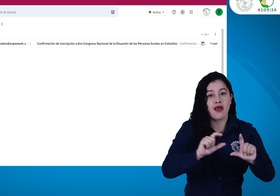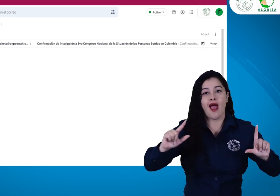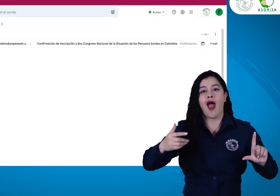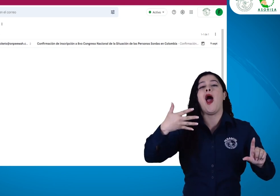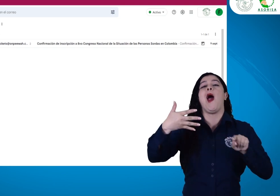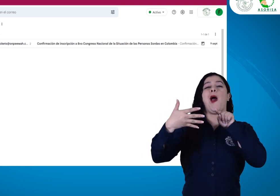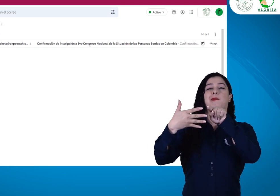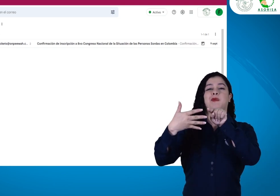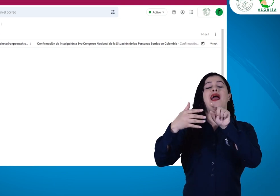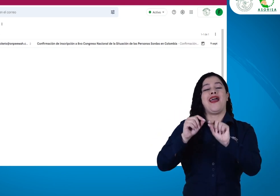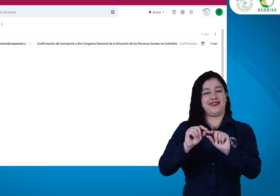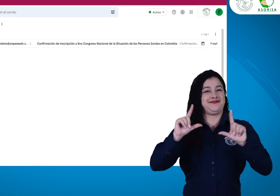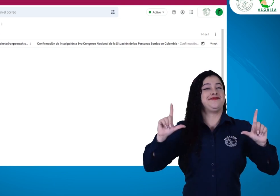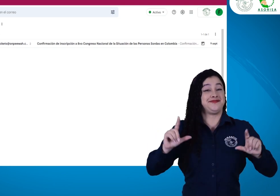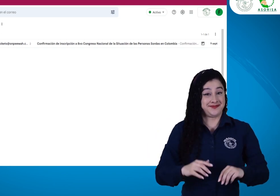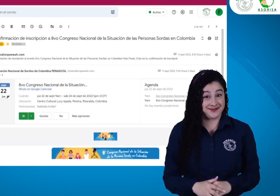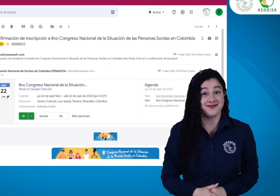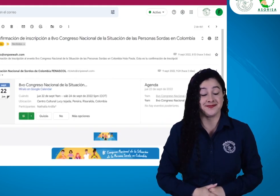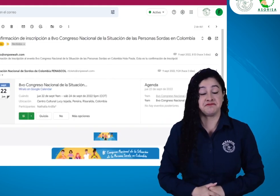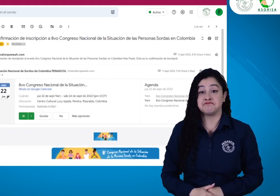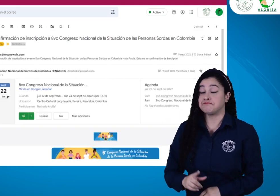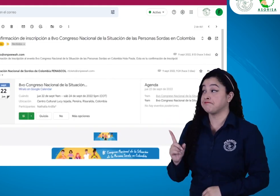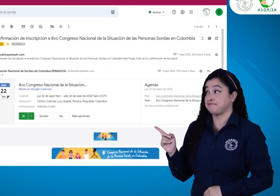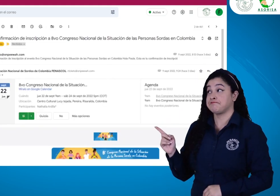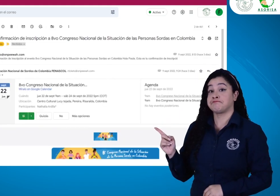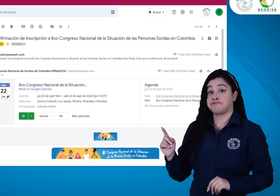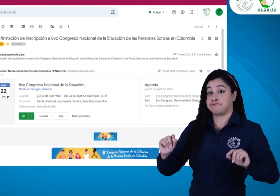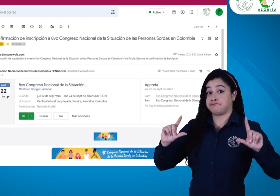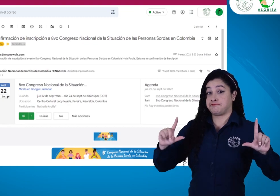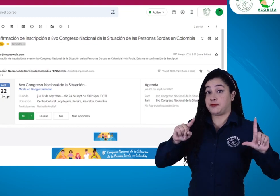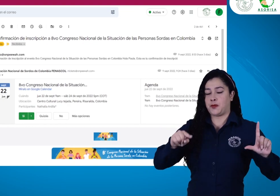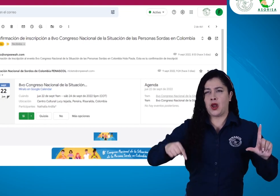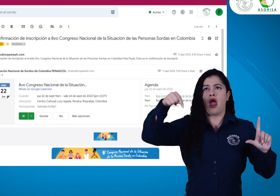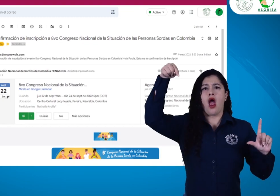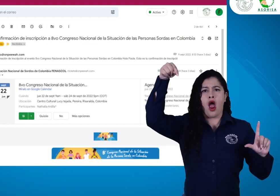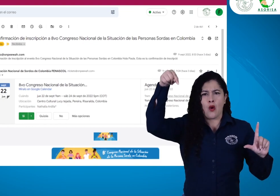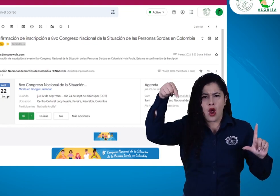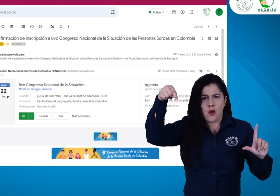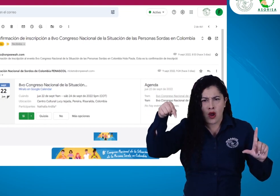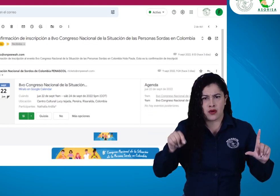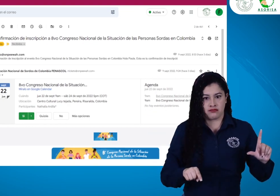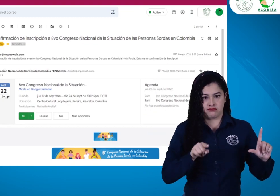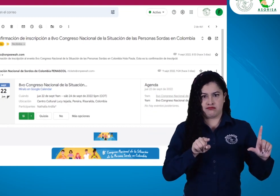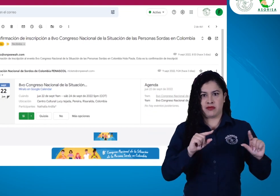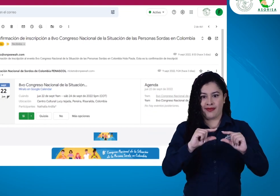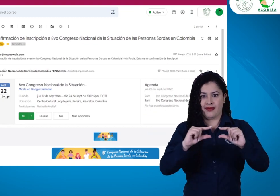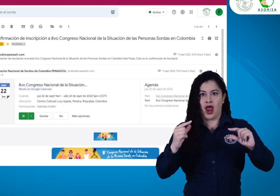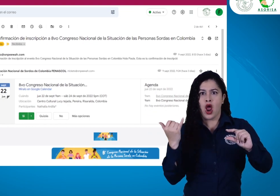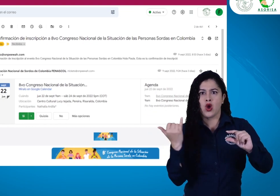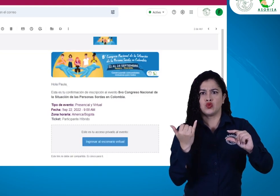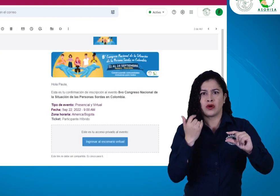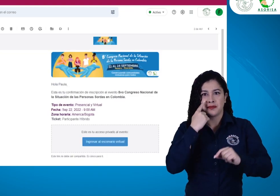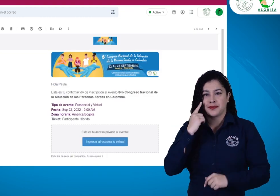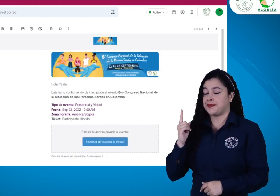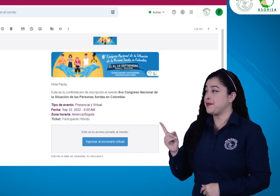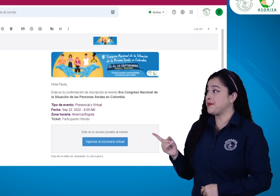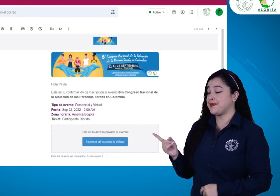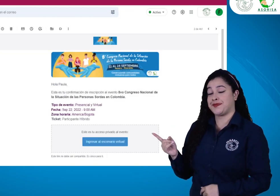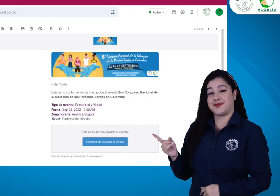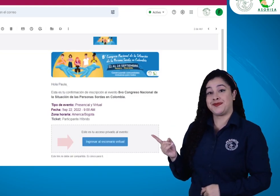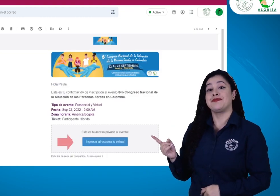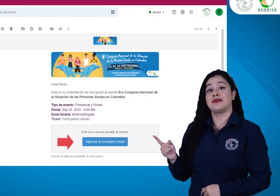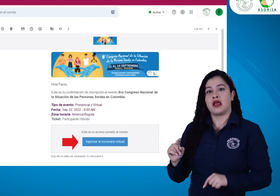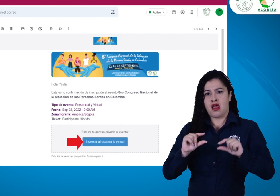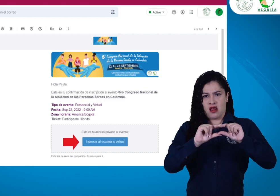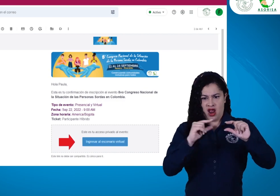es posible que allí esté cuando ya hayas abierto el correo ve a la parte de abajo allí encontrarás un botón azul